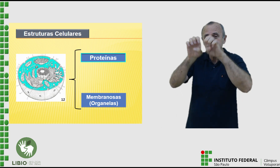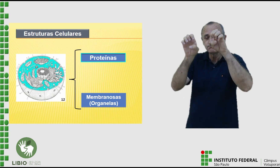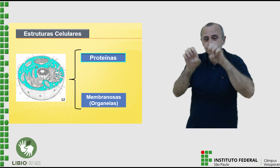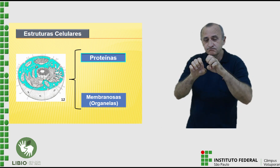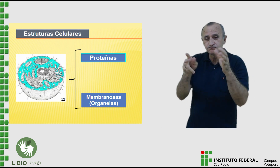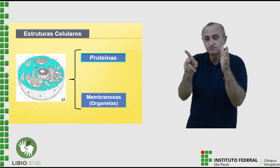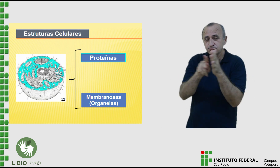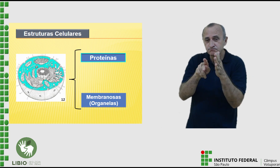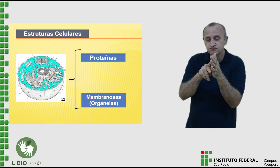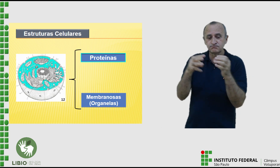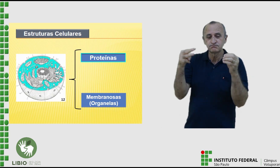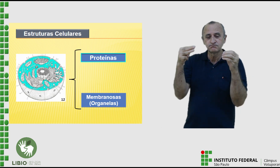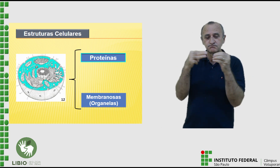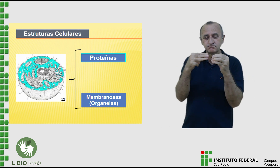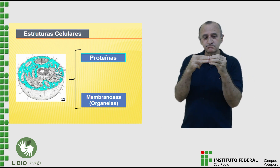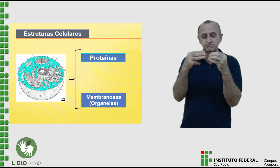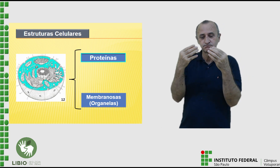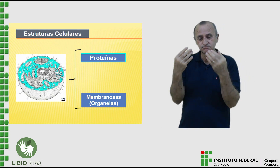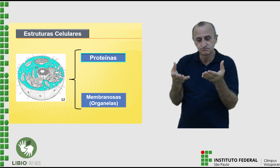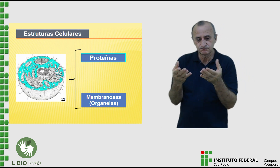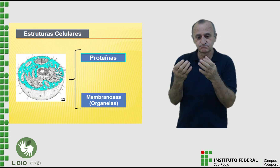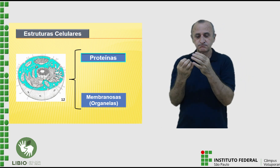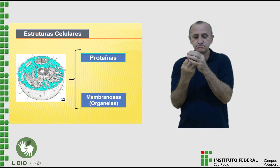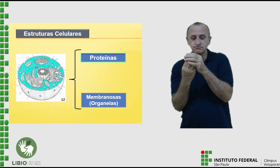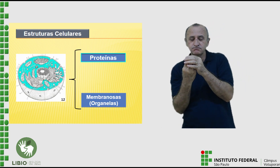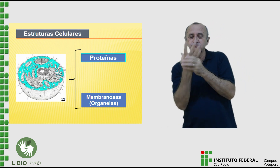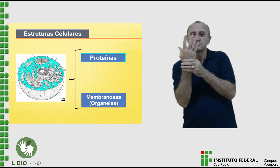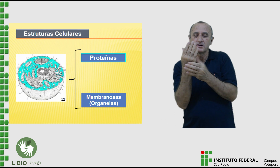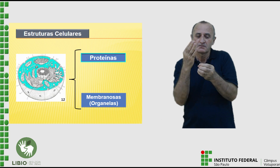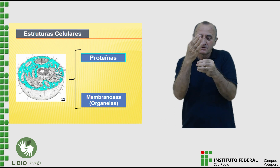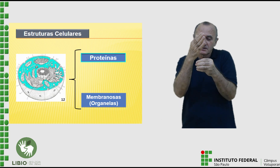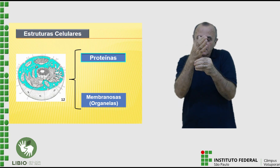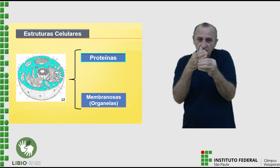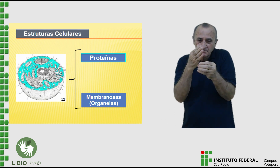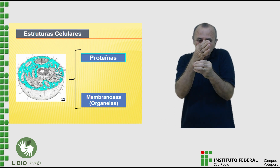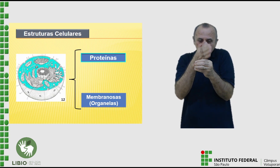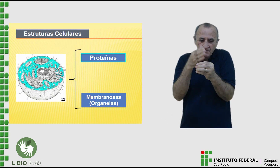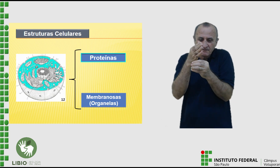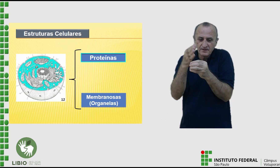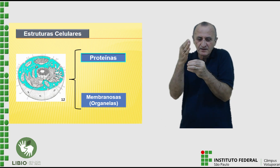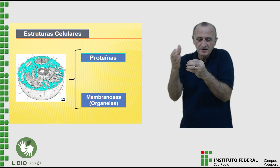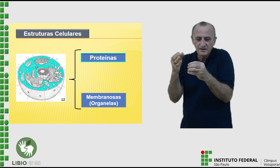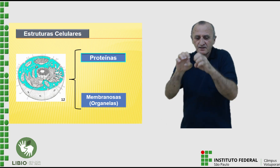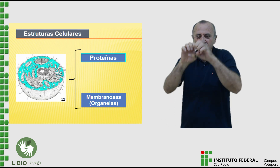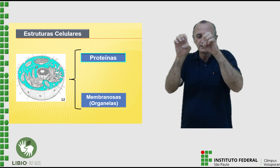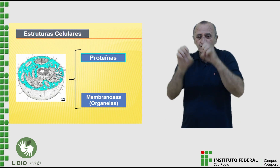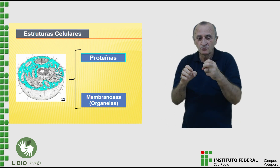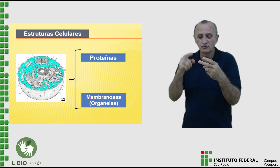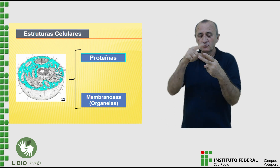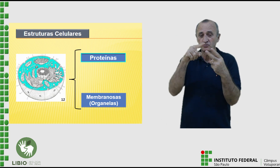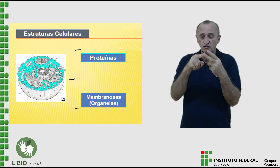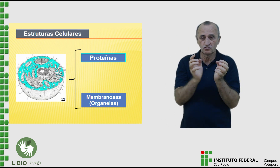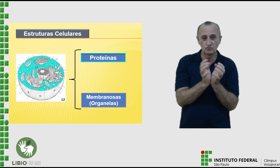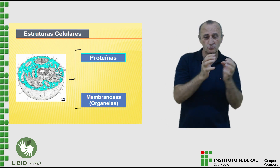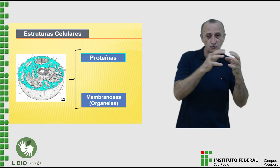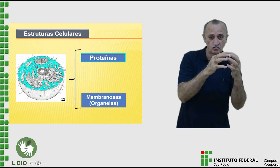começar a explicar sobre essas estruturas celulares. Segundo a sua composição, podemos